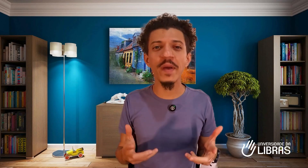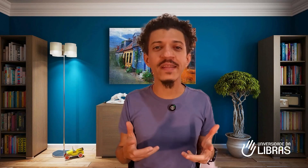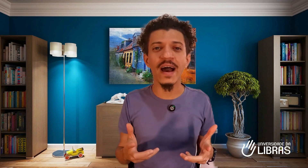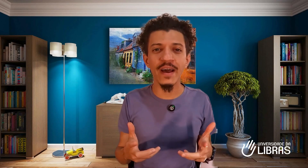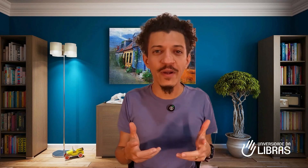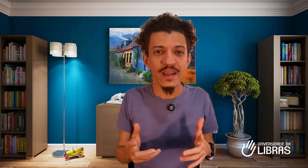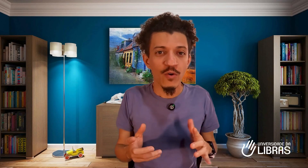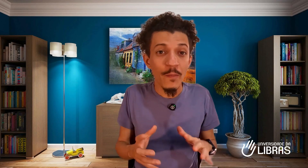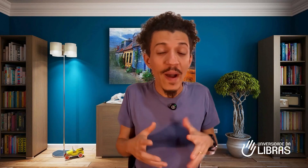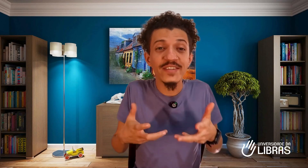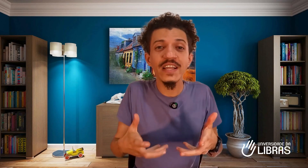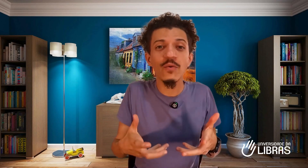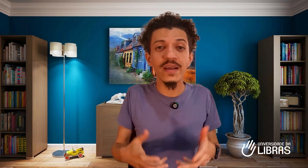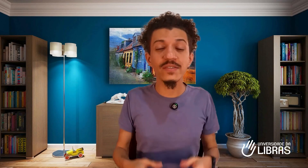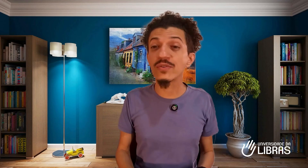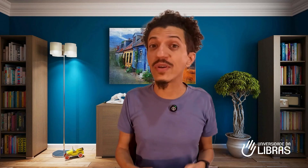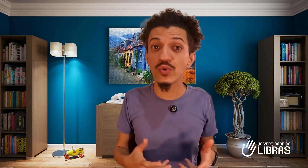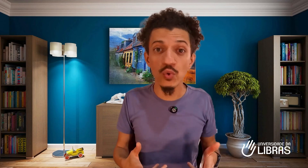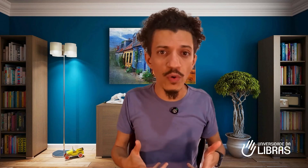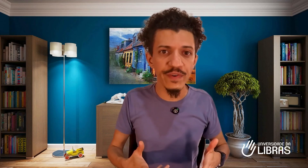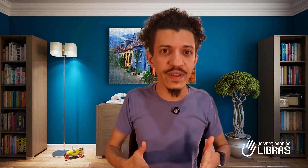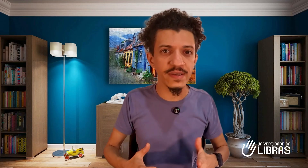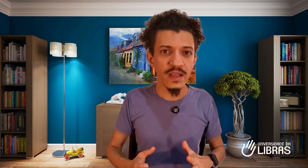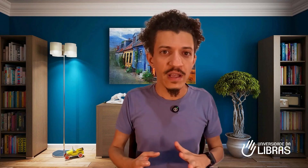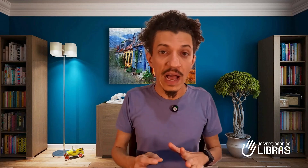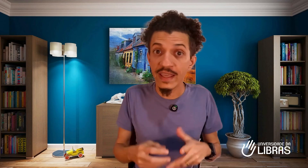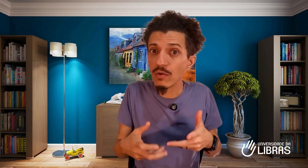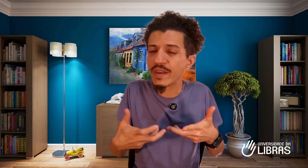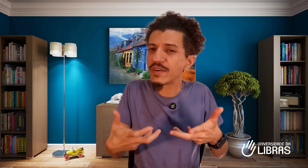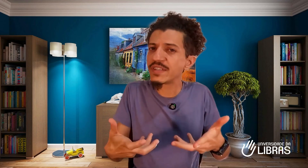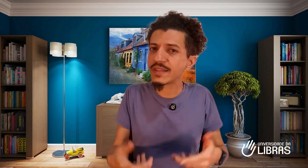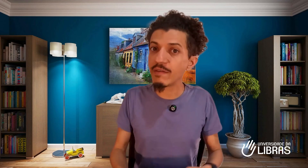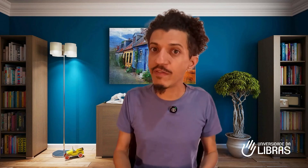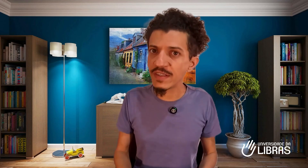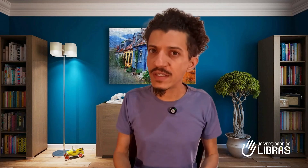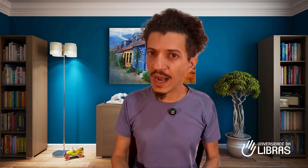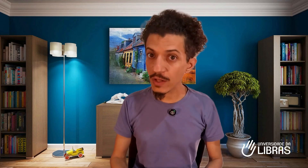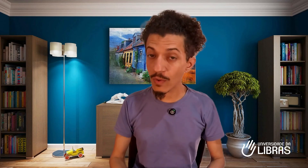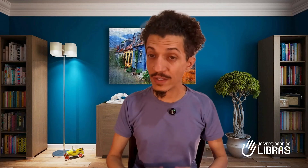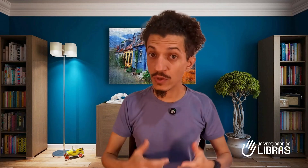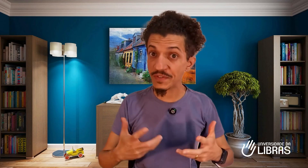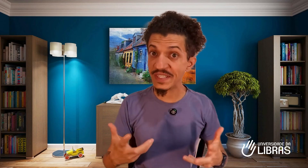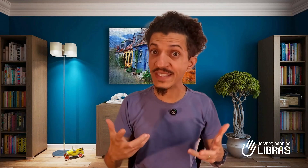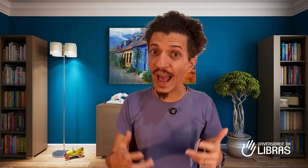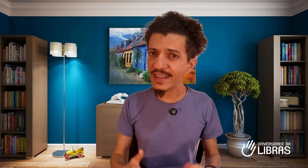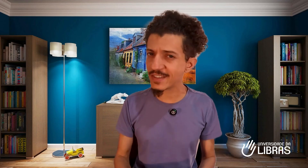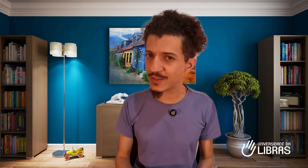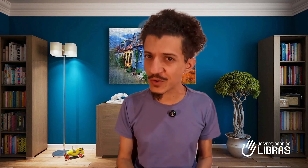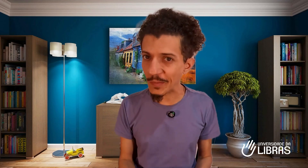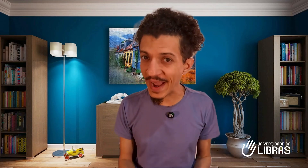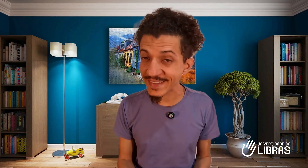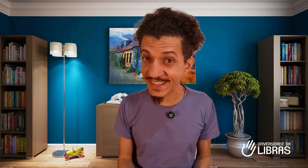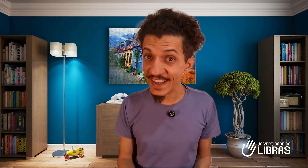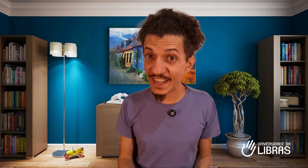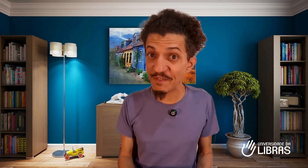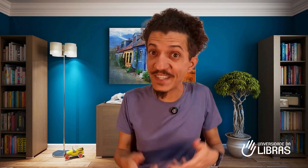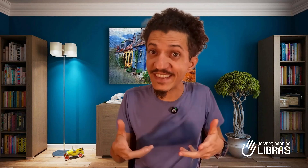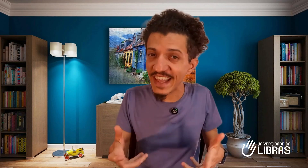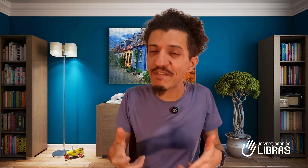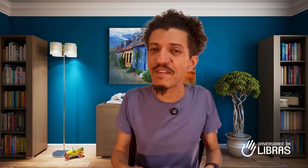comentário, compartilhe quais são as suas dúvidas, aquilo que você já tem vivenciado, quais novos insights e descobertas que você tem